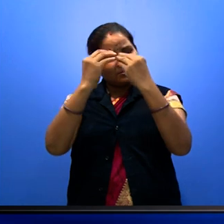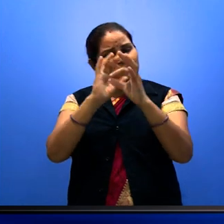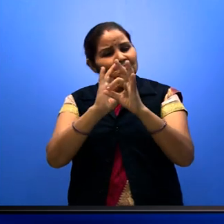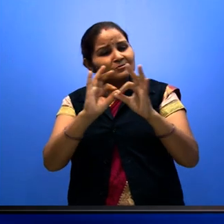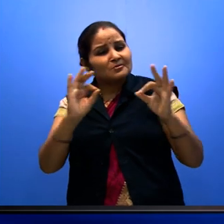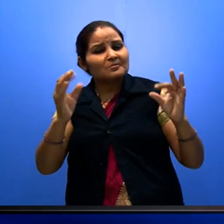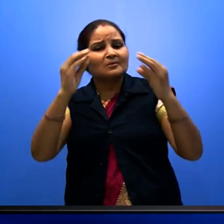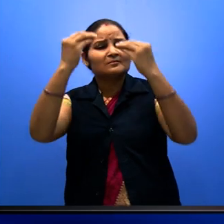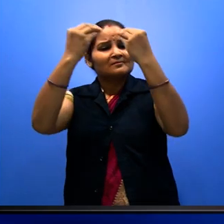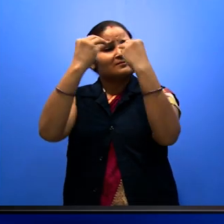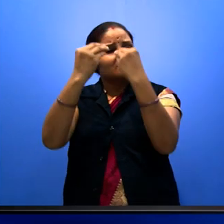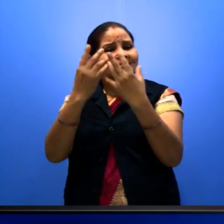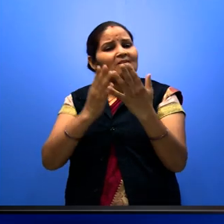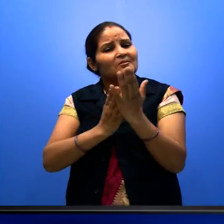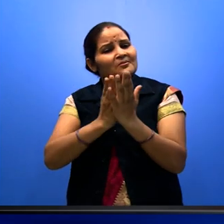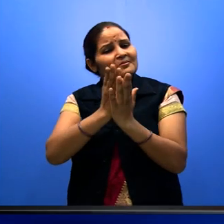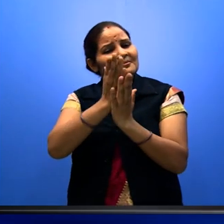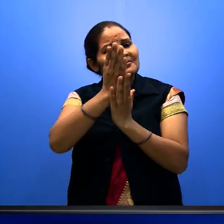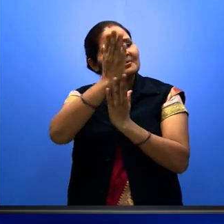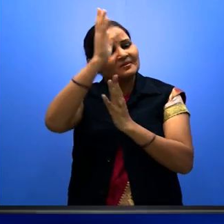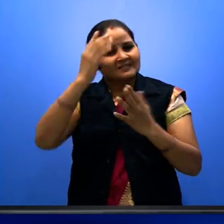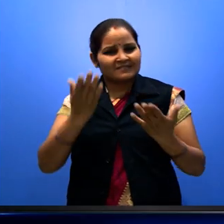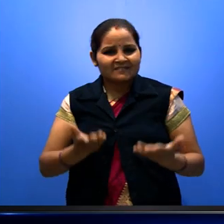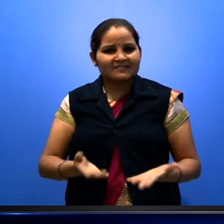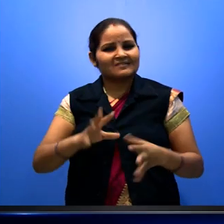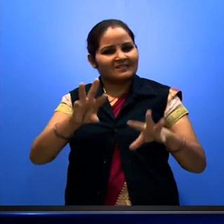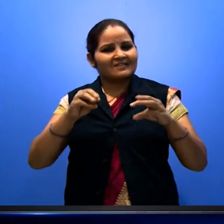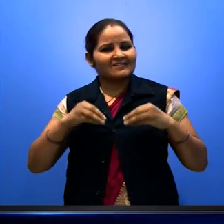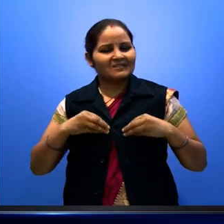रीति से सरल मार्ग बताकर और उस